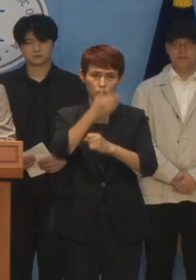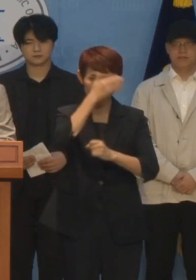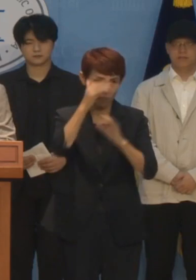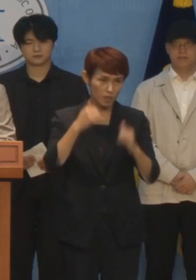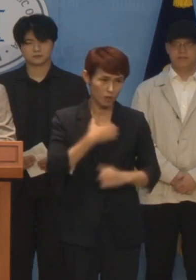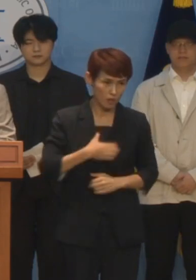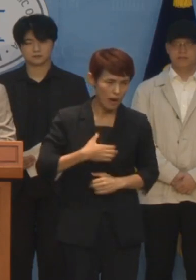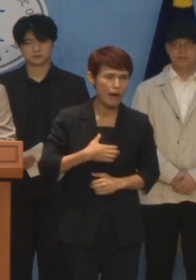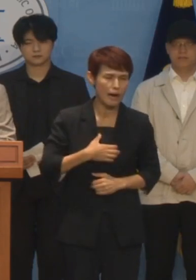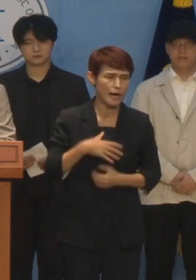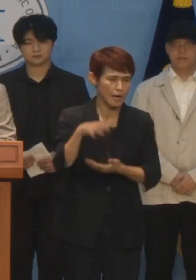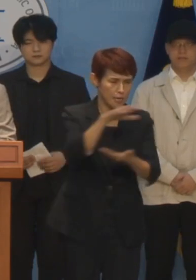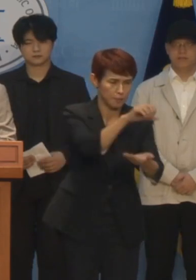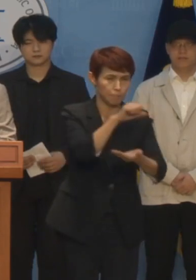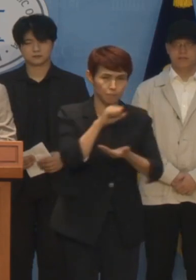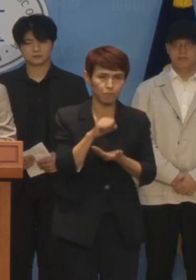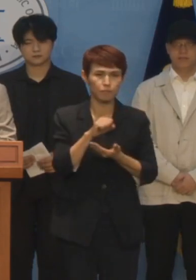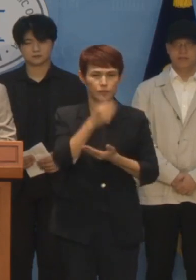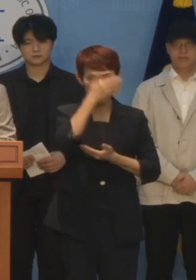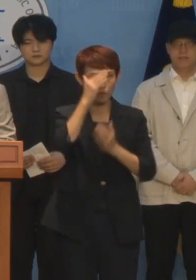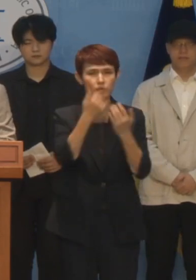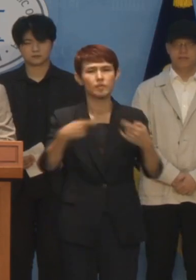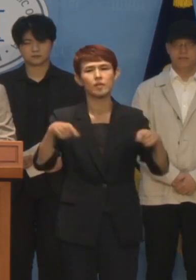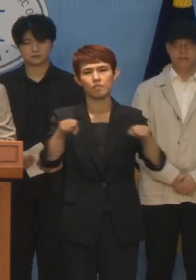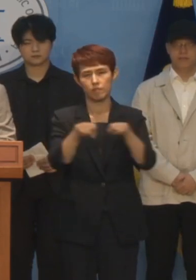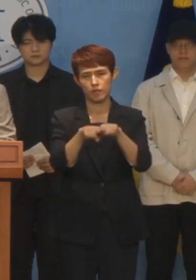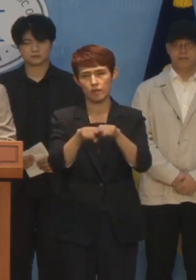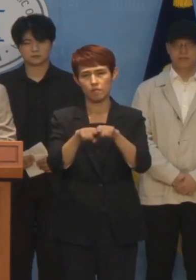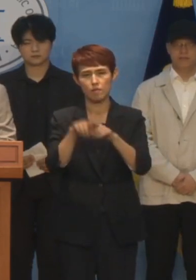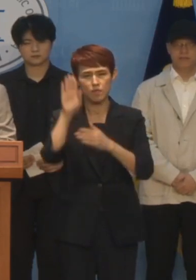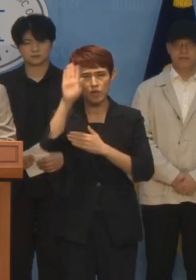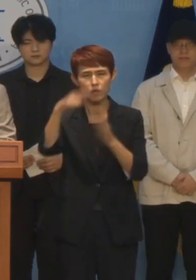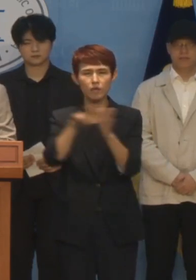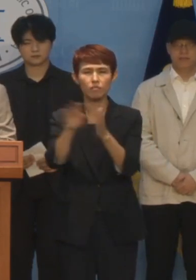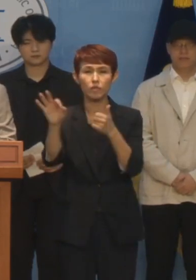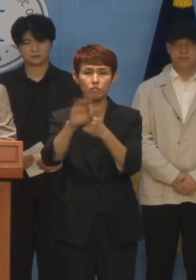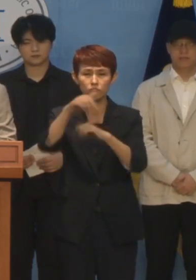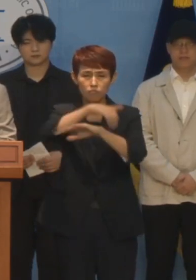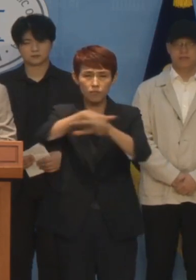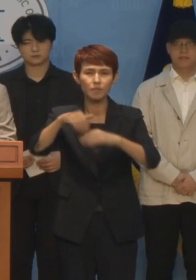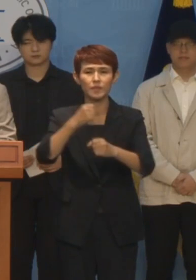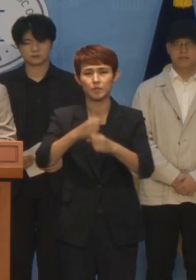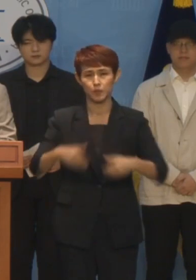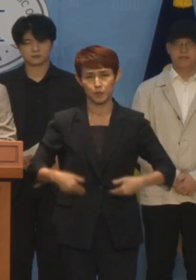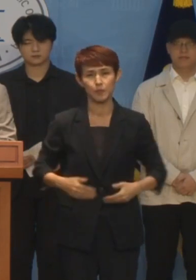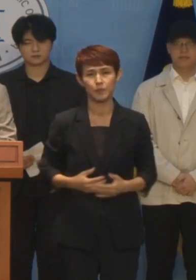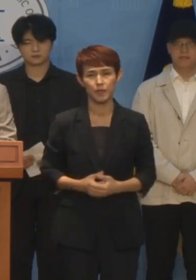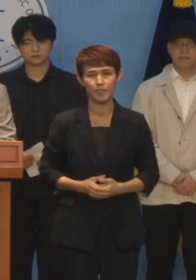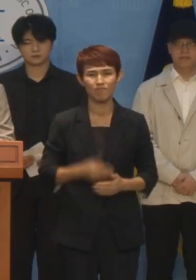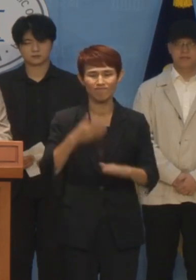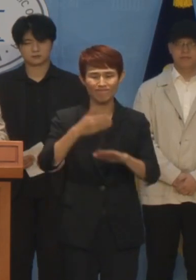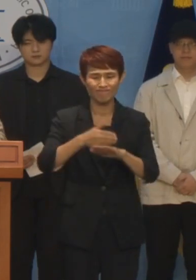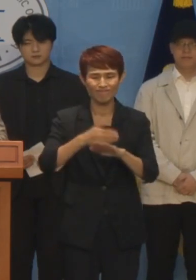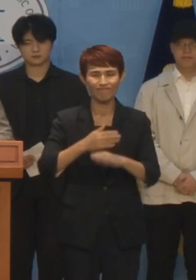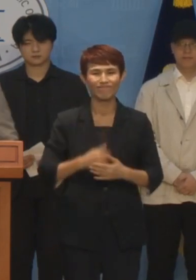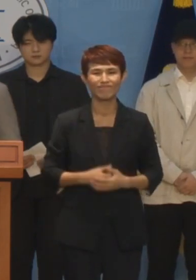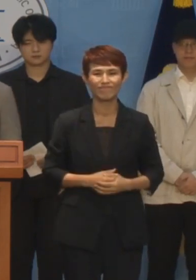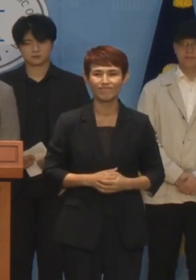받아들이고 미래 세대와 함께 미래를 위한 연금 설계가 시작되어야 한다고 믿습니다. 감사합니다.